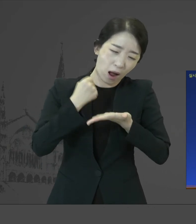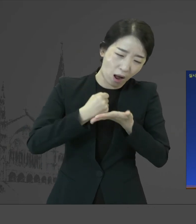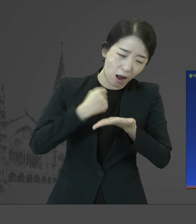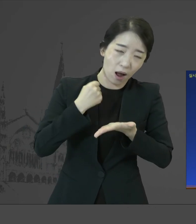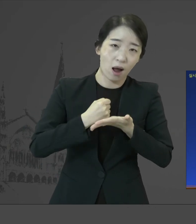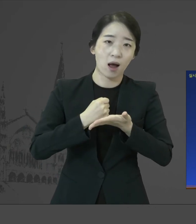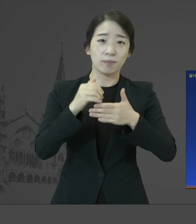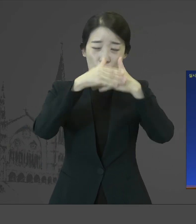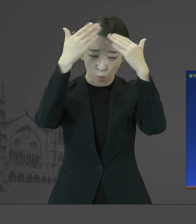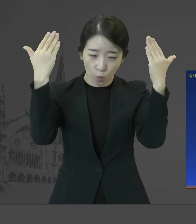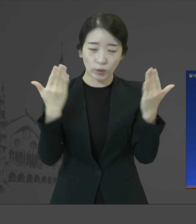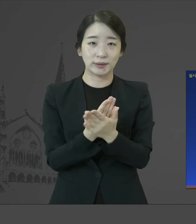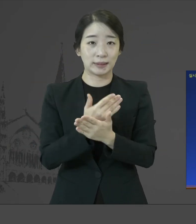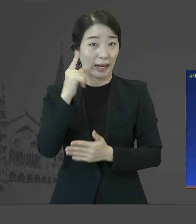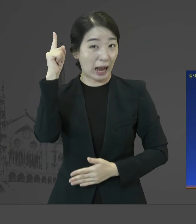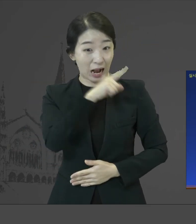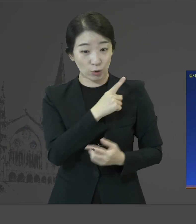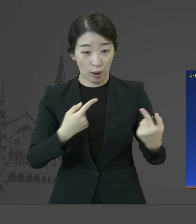악의와 함께